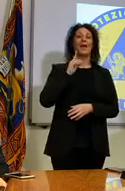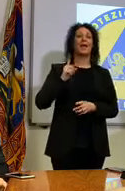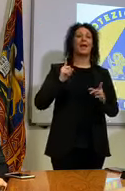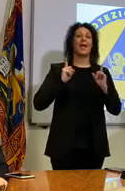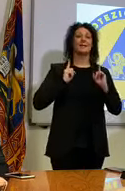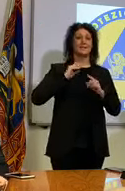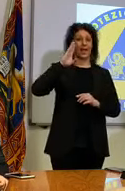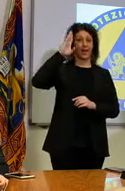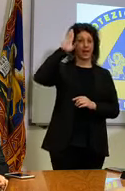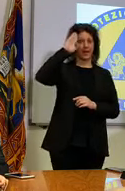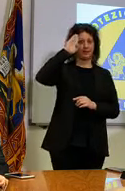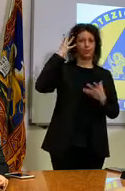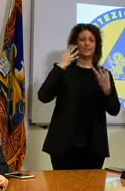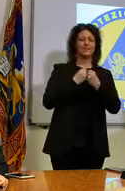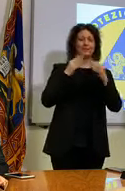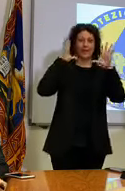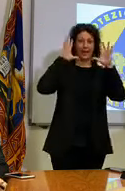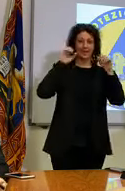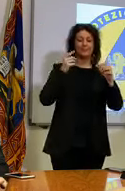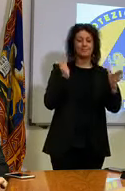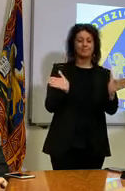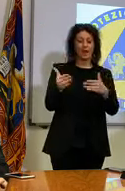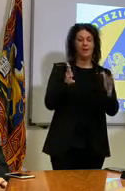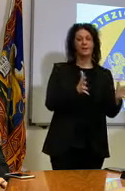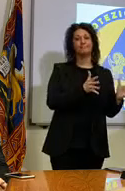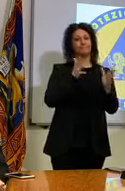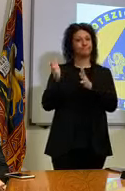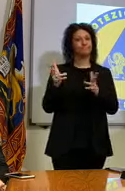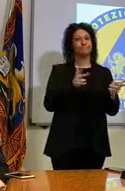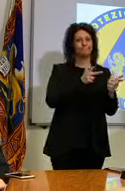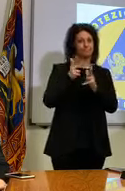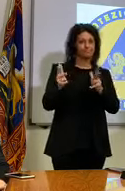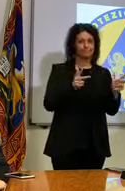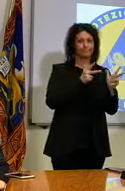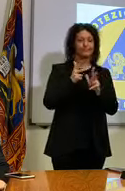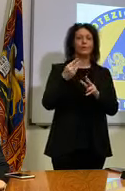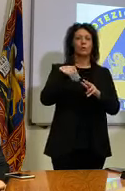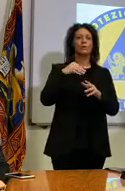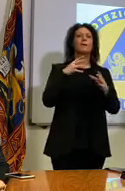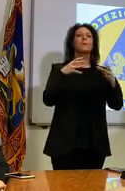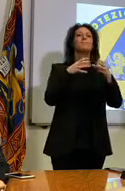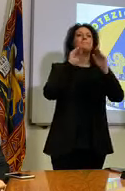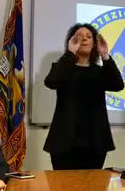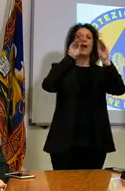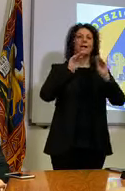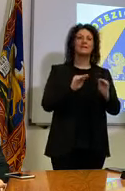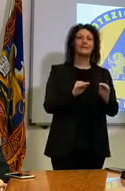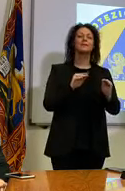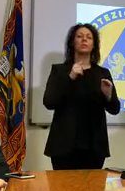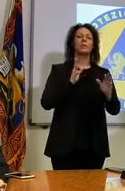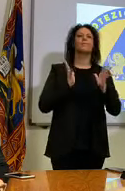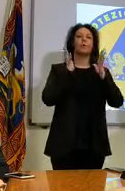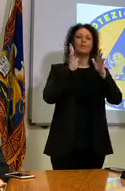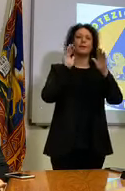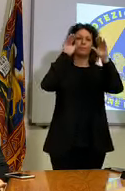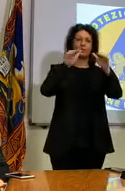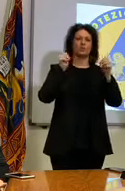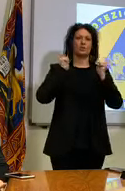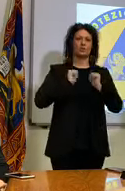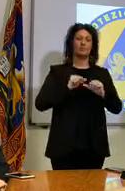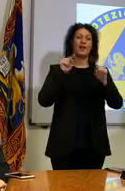l'esercito, supportato dai carabinieri, trasporta le mascherine o i dispositivi presso il magazzino dei volontari della protezione civile, lì ci